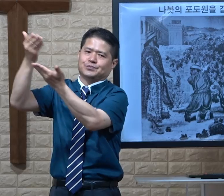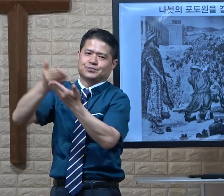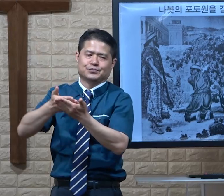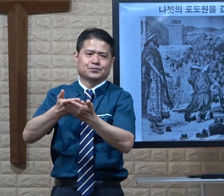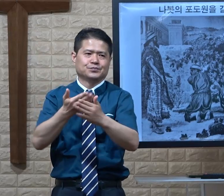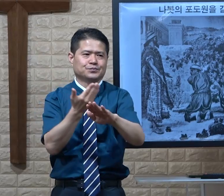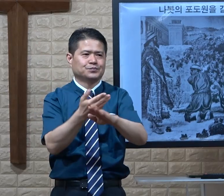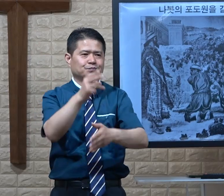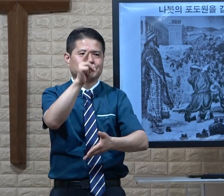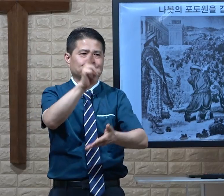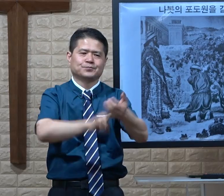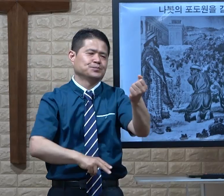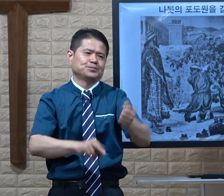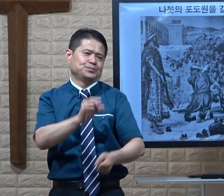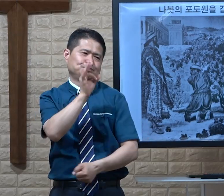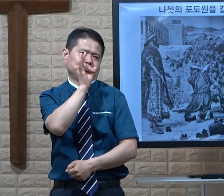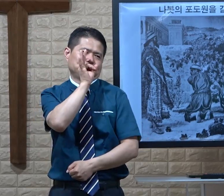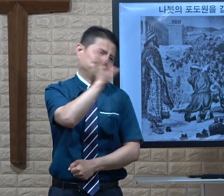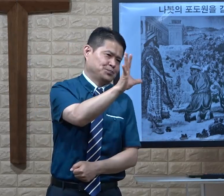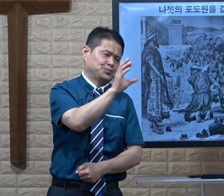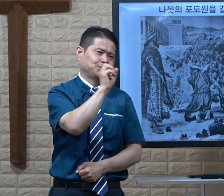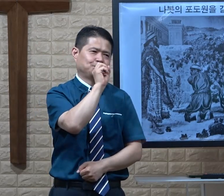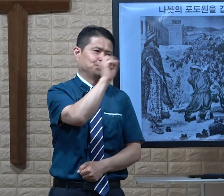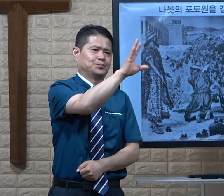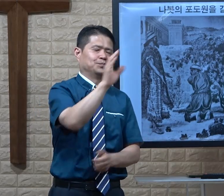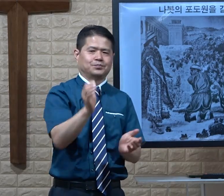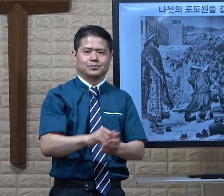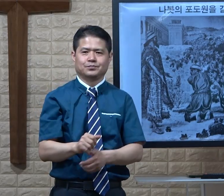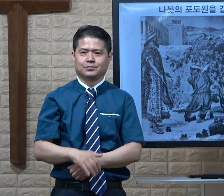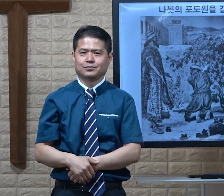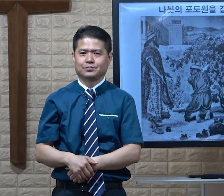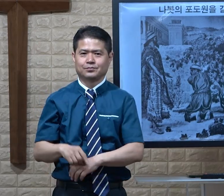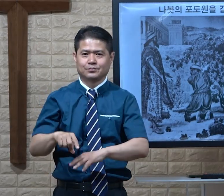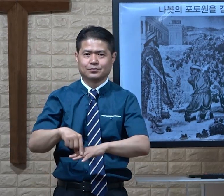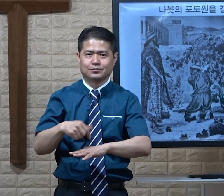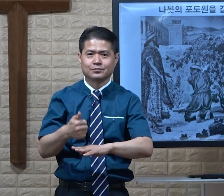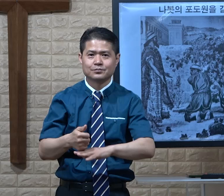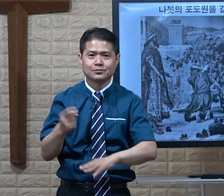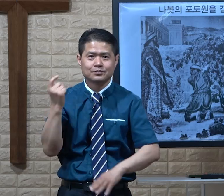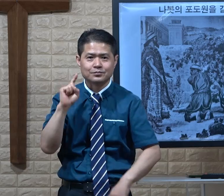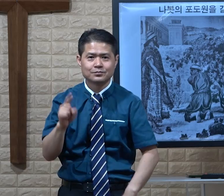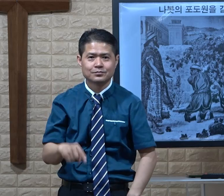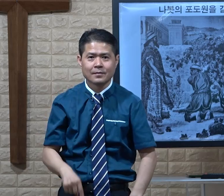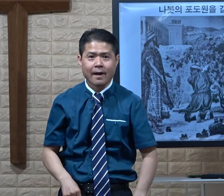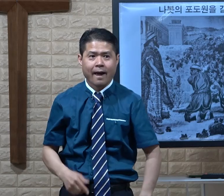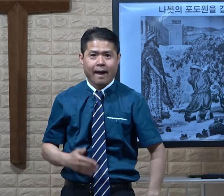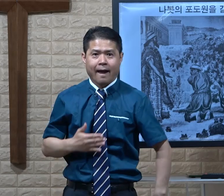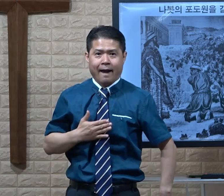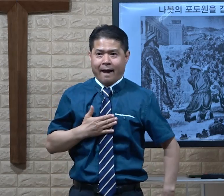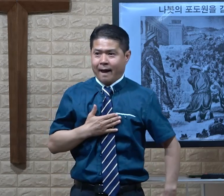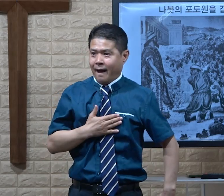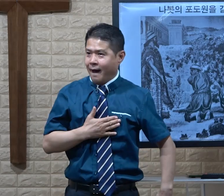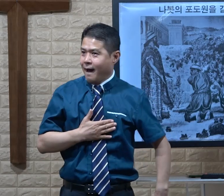조상들이 저에게 주신 밭이기 때문에 절대 팔 수 없습니다. 라고 딱 잘라 말했습니다. 왕이 그 말을